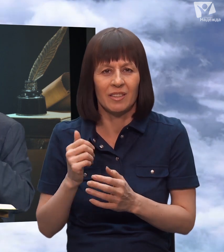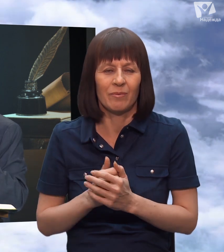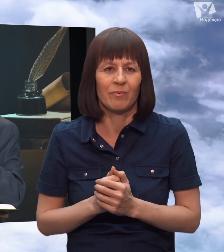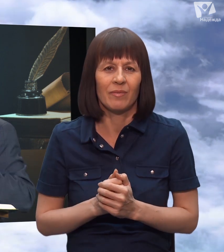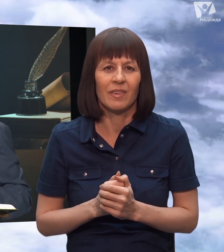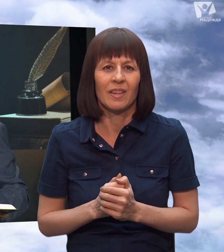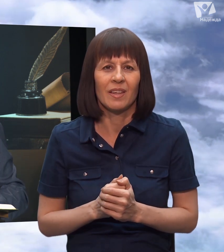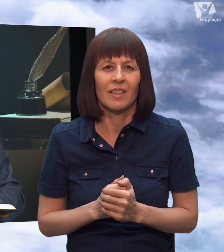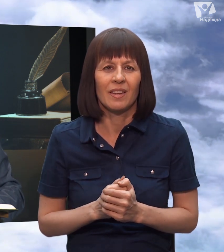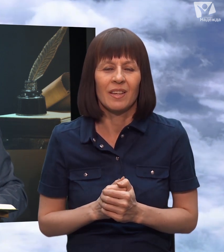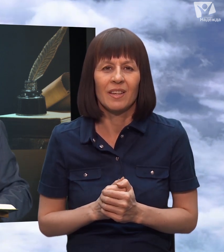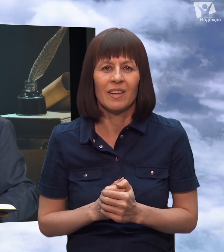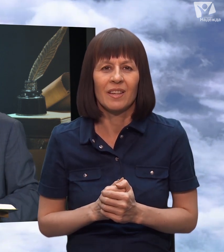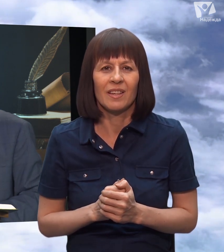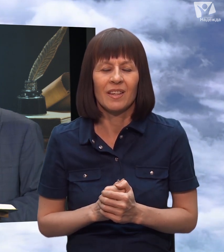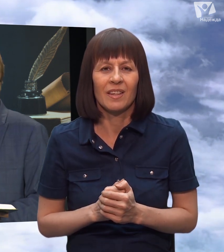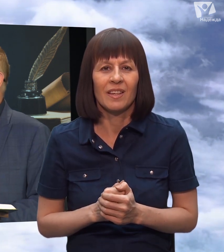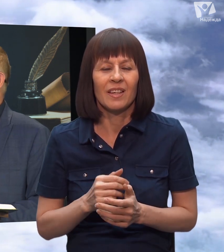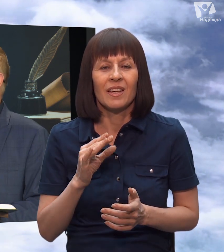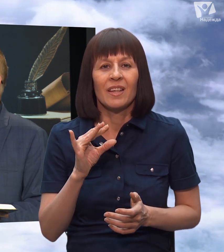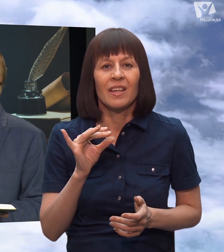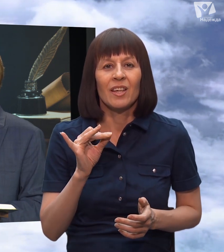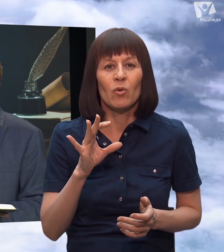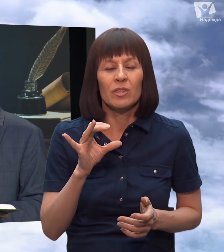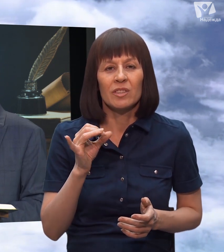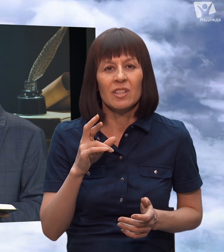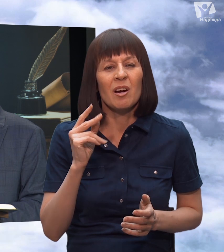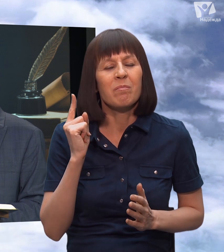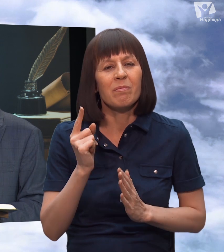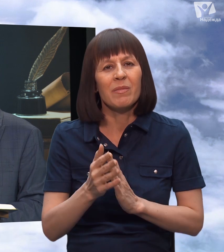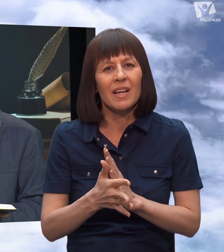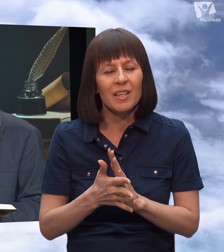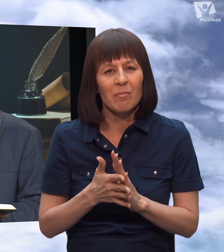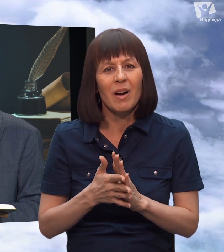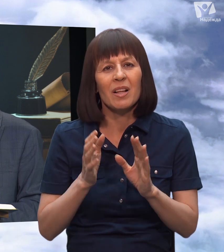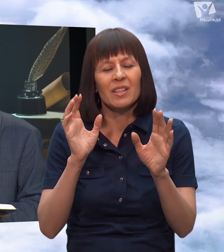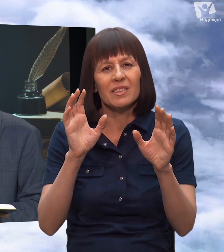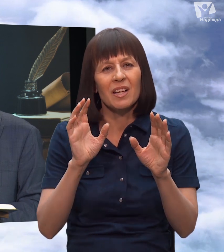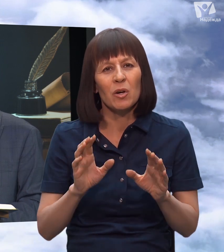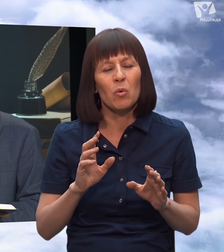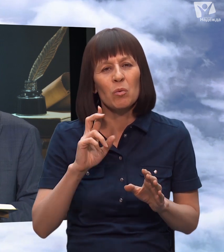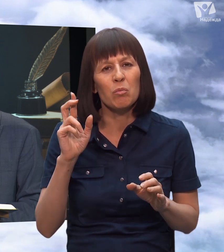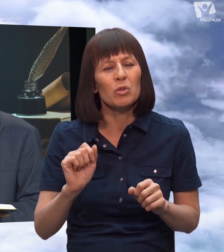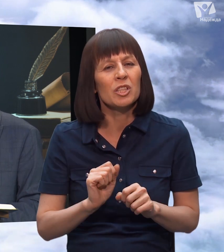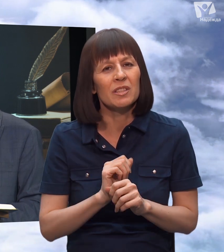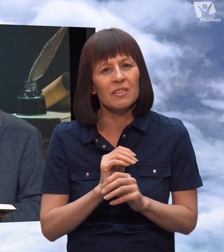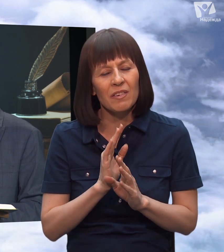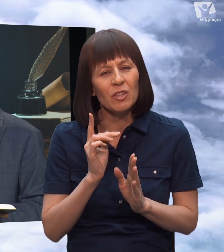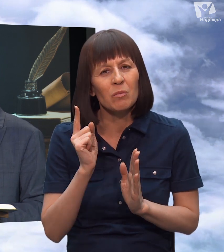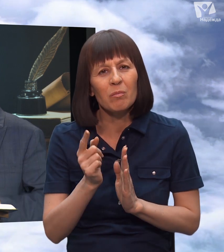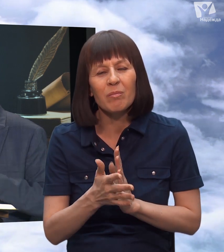читали закон божий и пожалуй вот это понимание и отношение к закону божьему наверное все таки